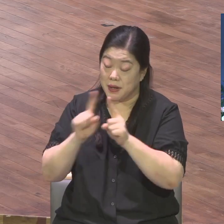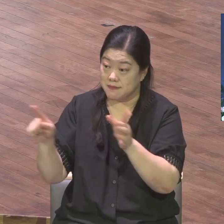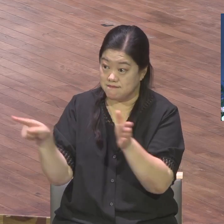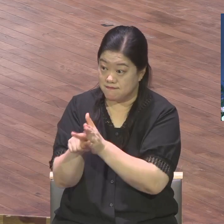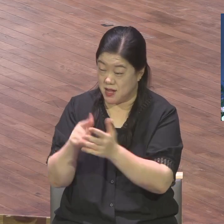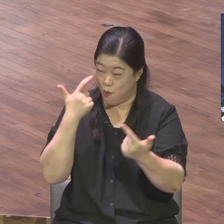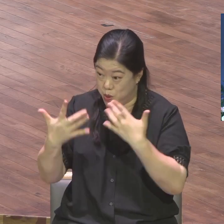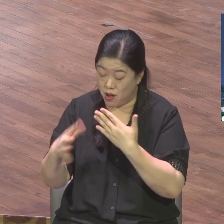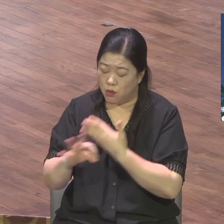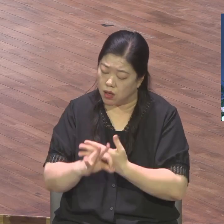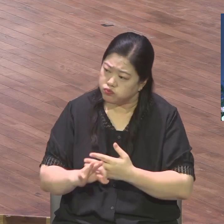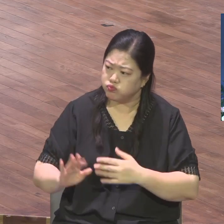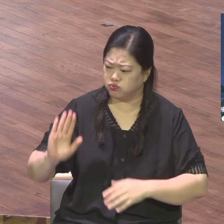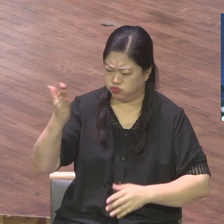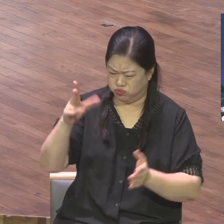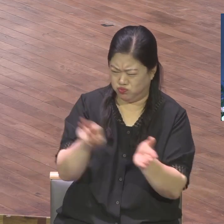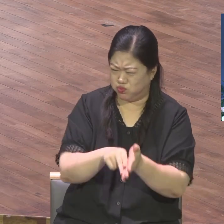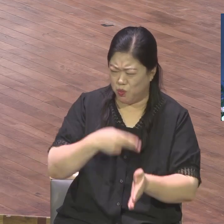안 믿느냐,